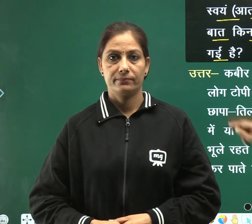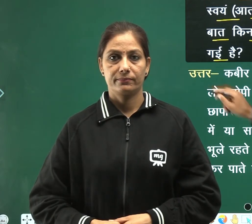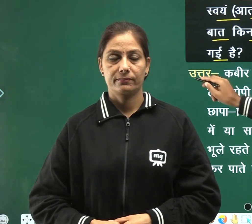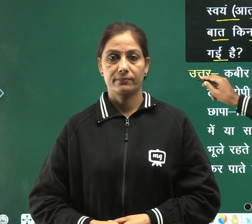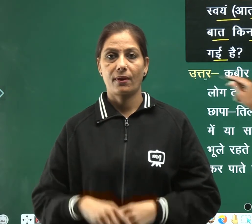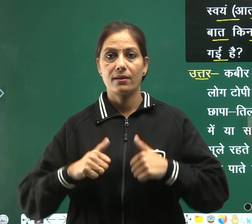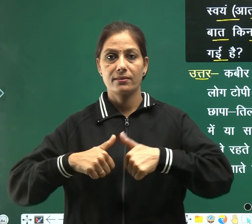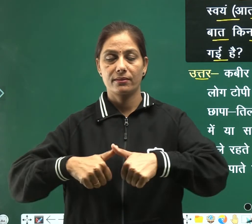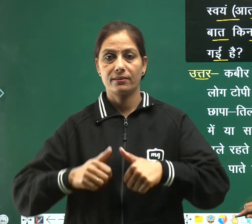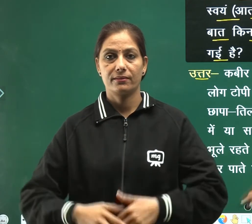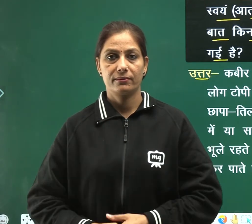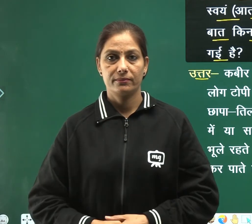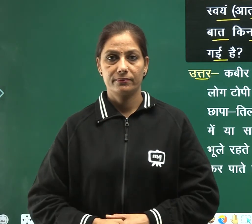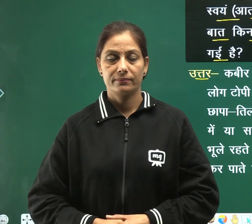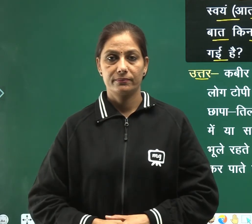उत्तर है,